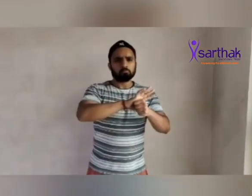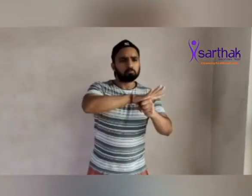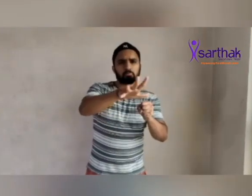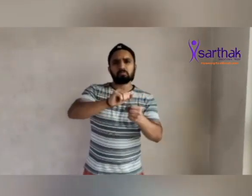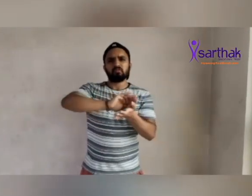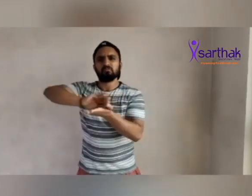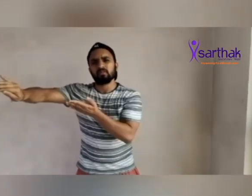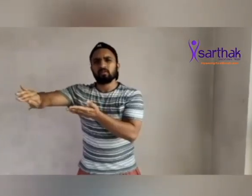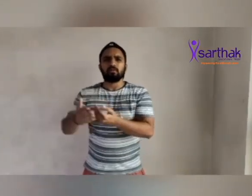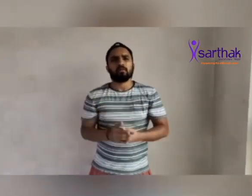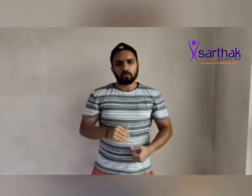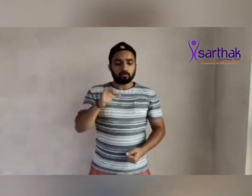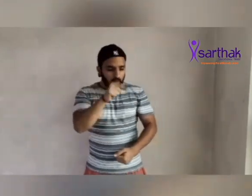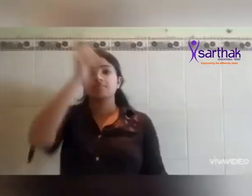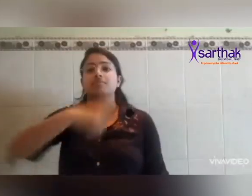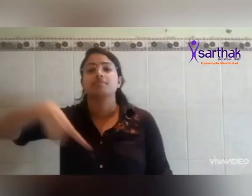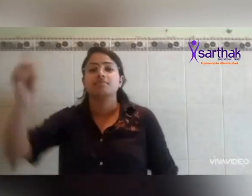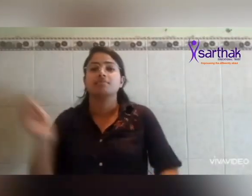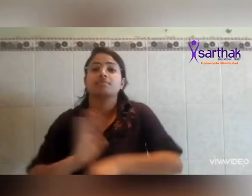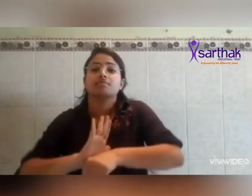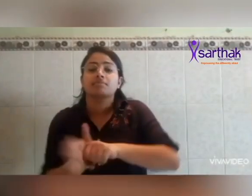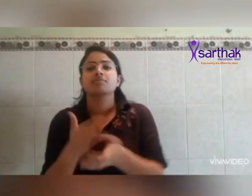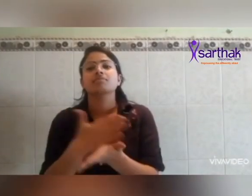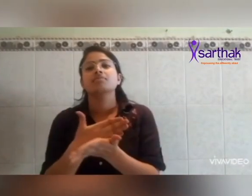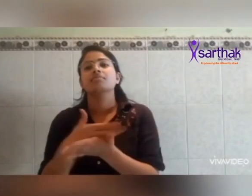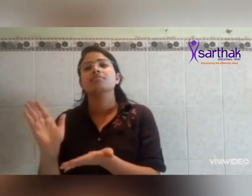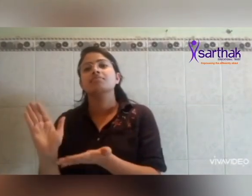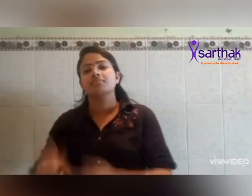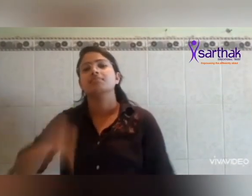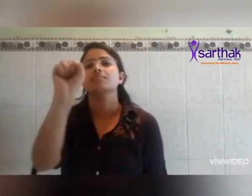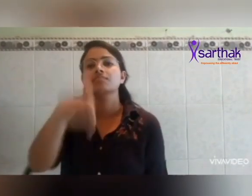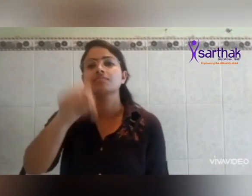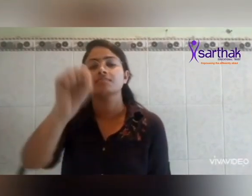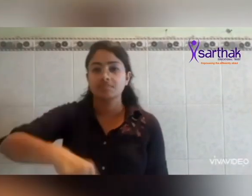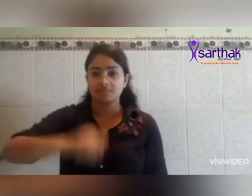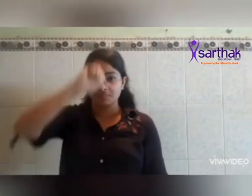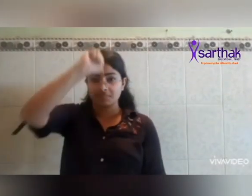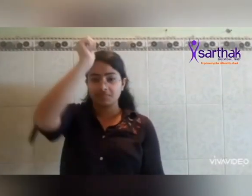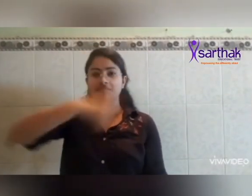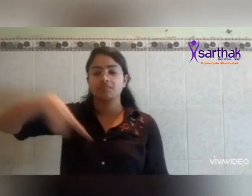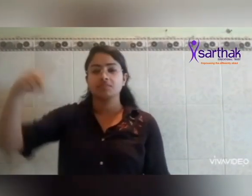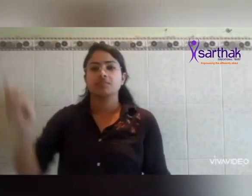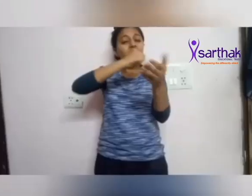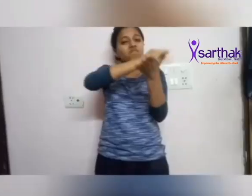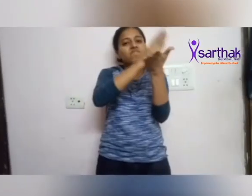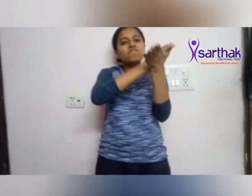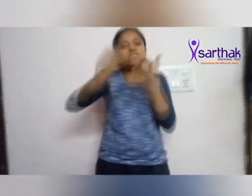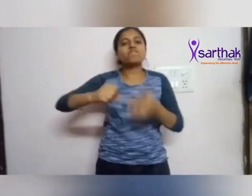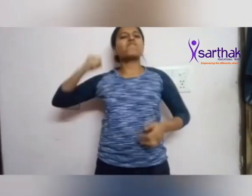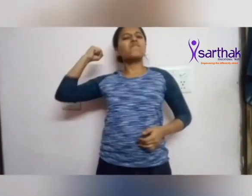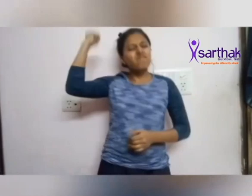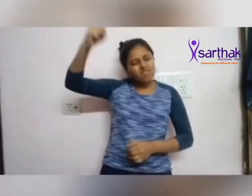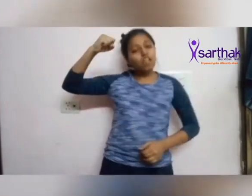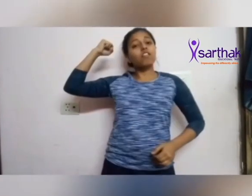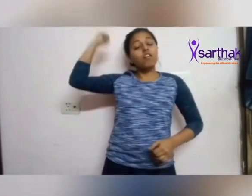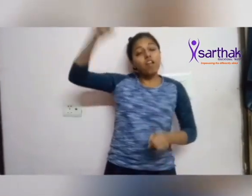को, हाजी है वान को। अपने हिंदुस्तान से हटाए इस हैवान को, है वान को, हाजी है वान को।